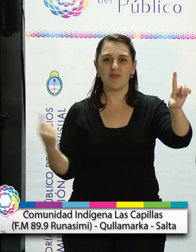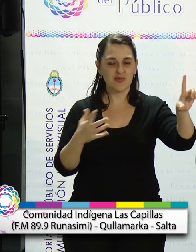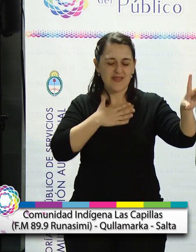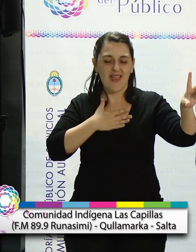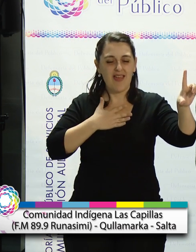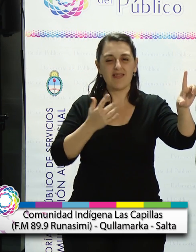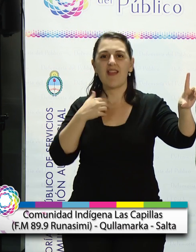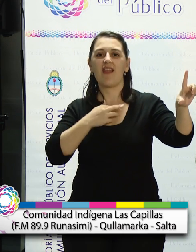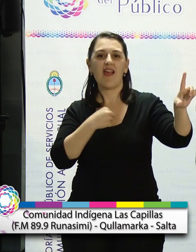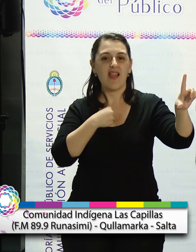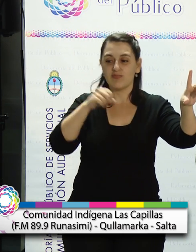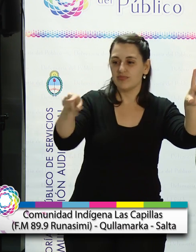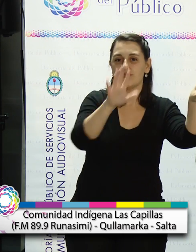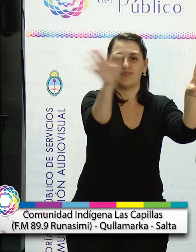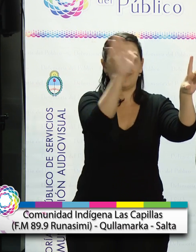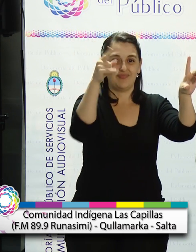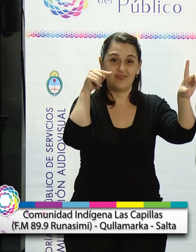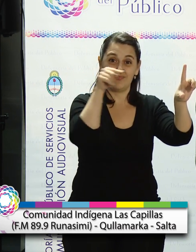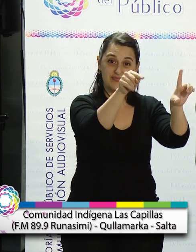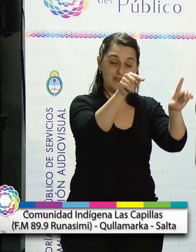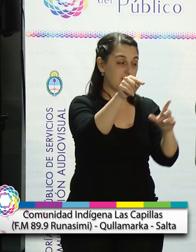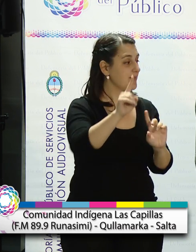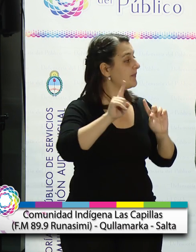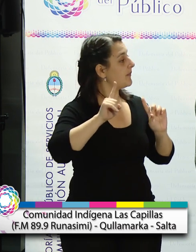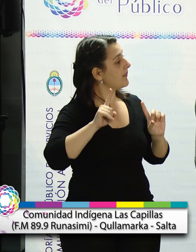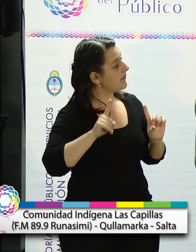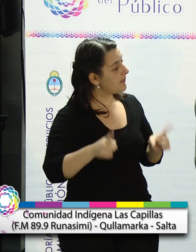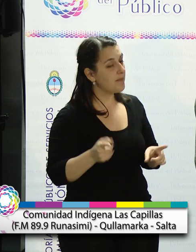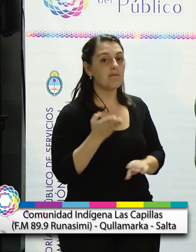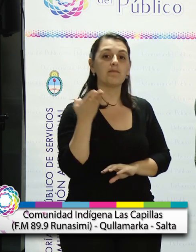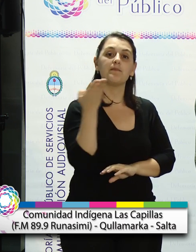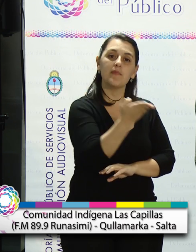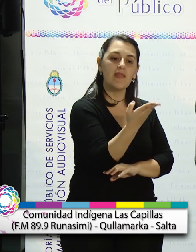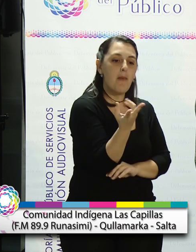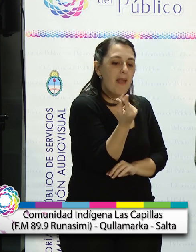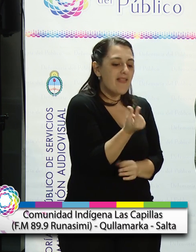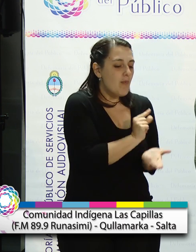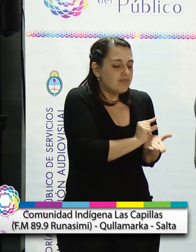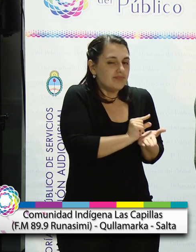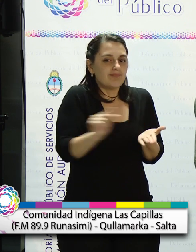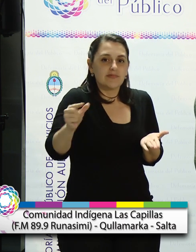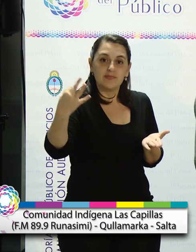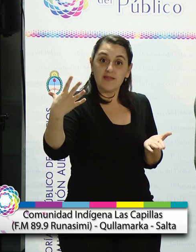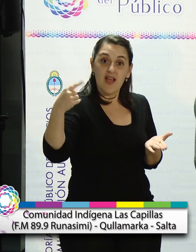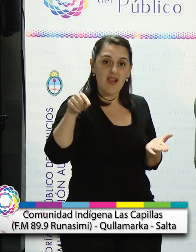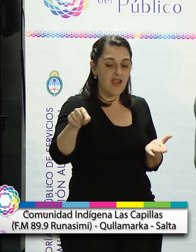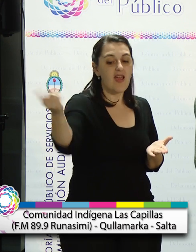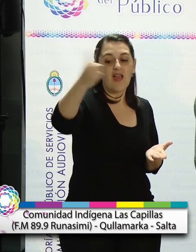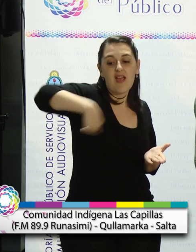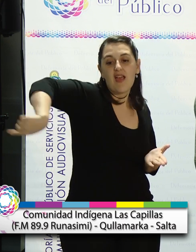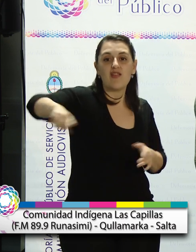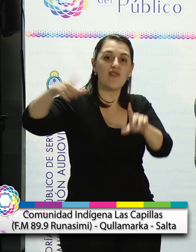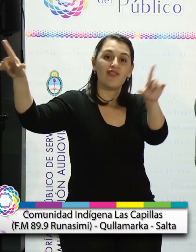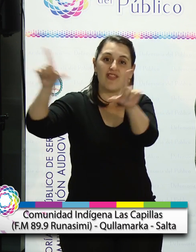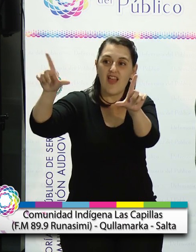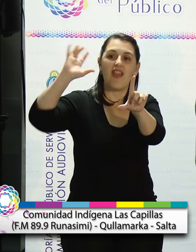Así también solicitamos que se siga manteniendo un fondo específico para el desarrollo de los medios